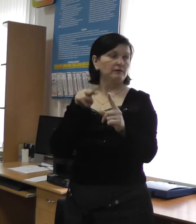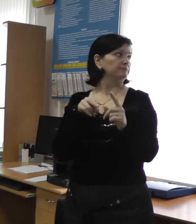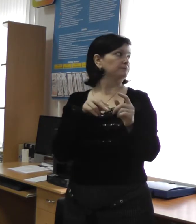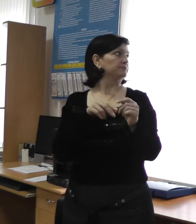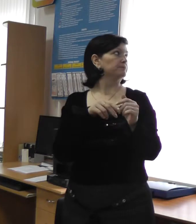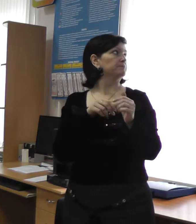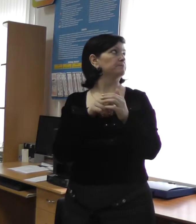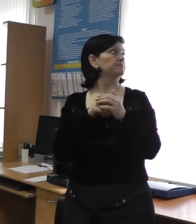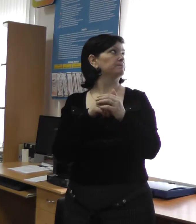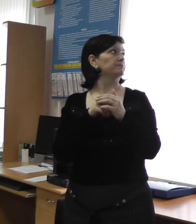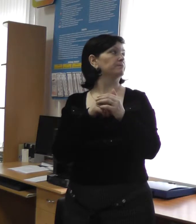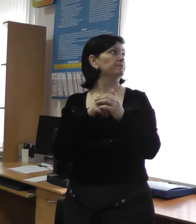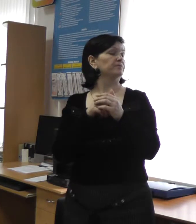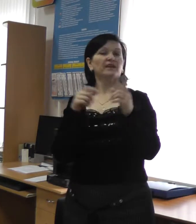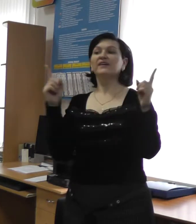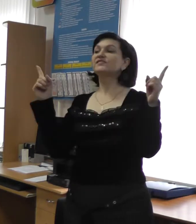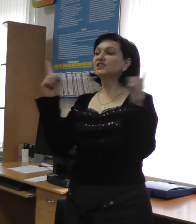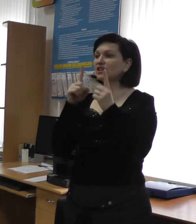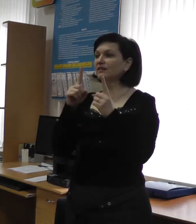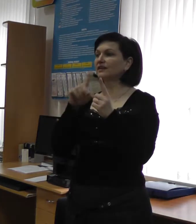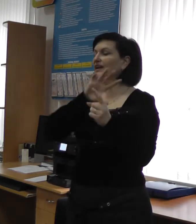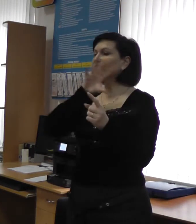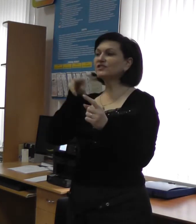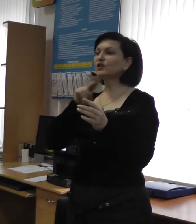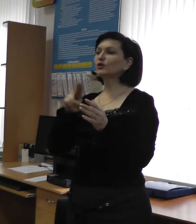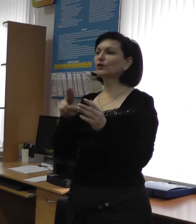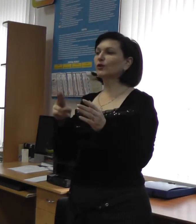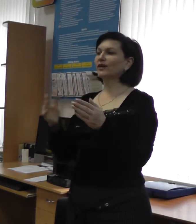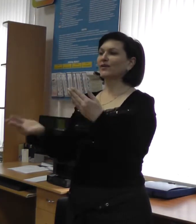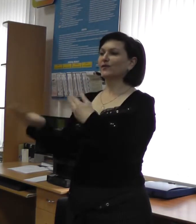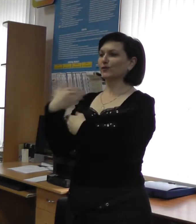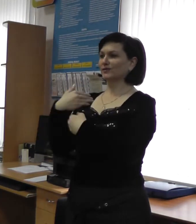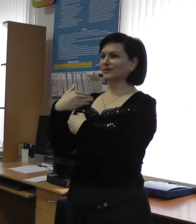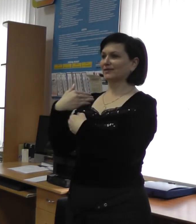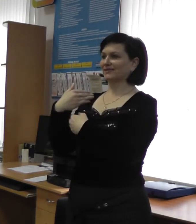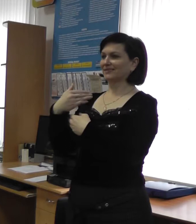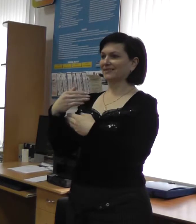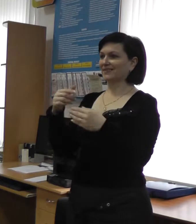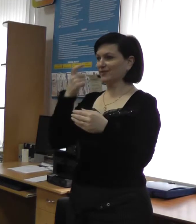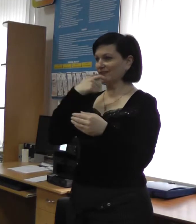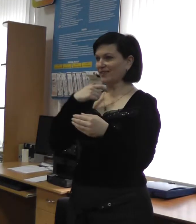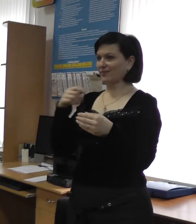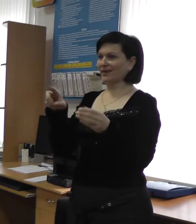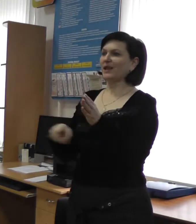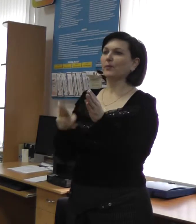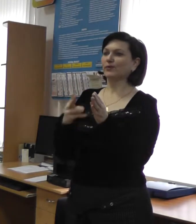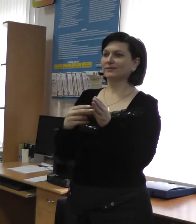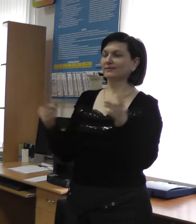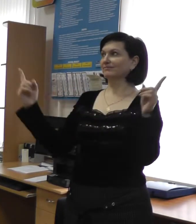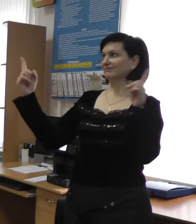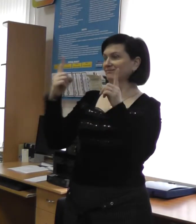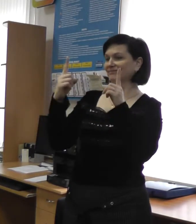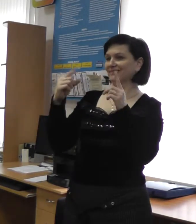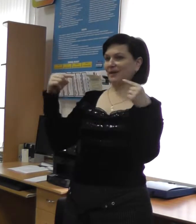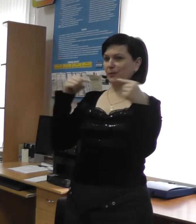наград на мундире, встречает всех нас, словно приглашая войти в город. Памятник этот генерал-лейтенанту